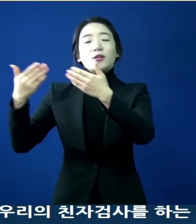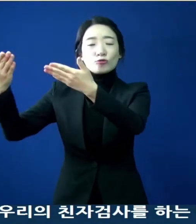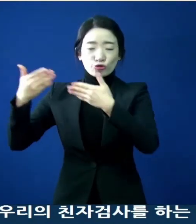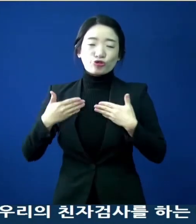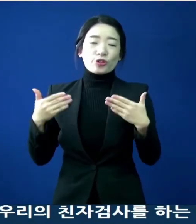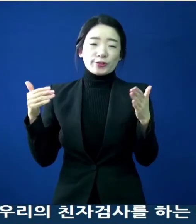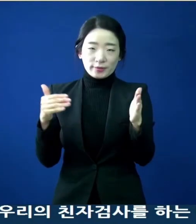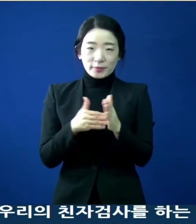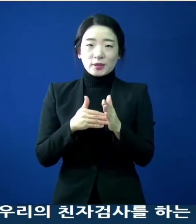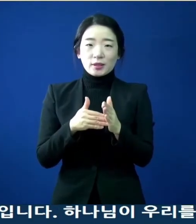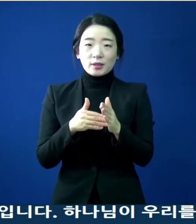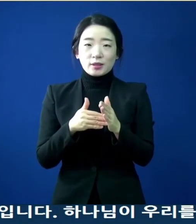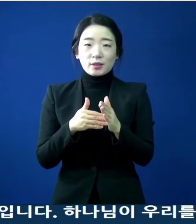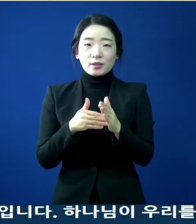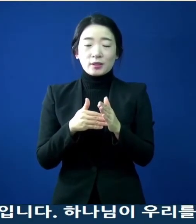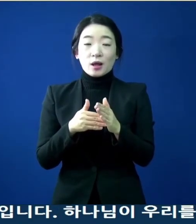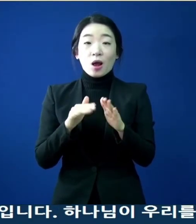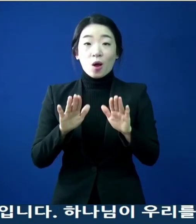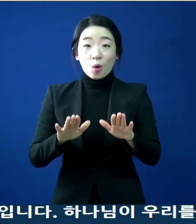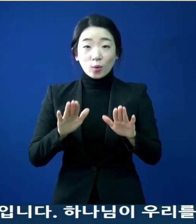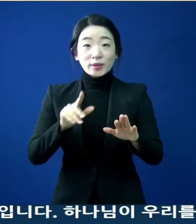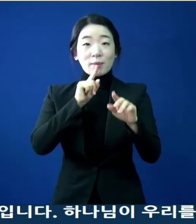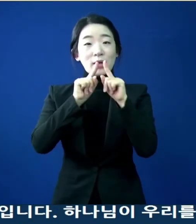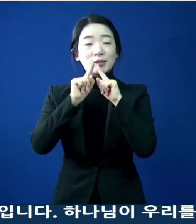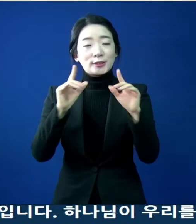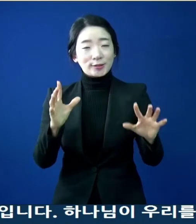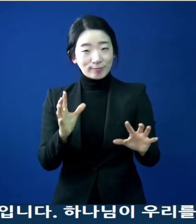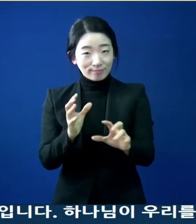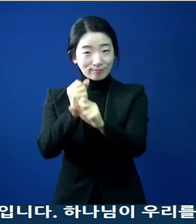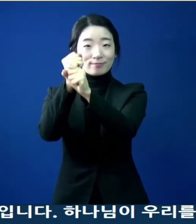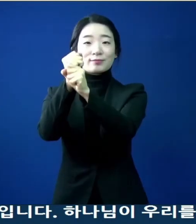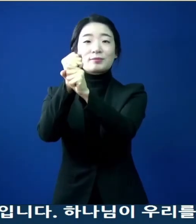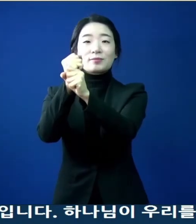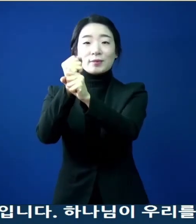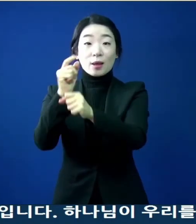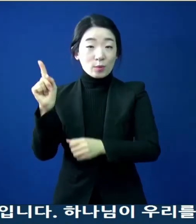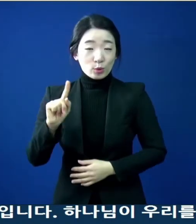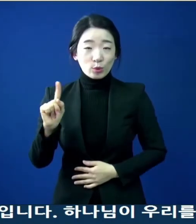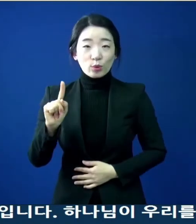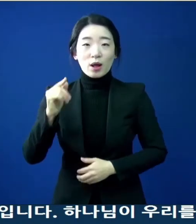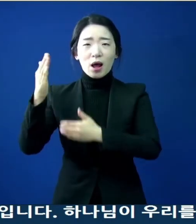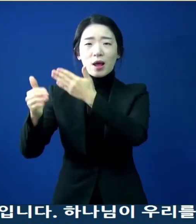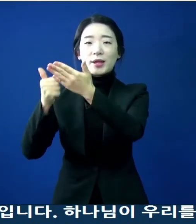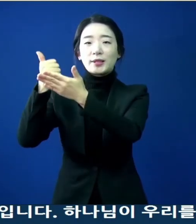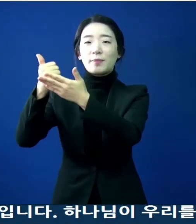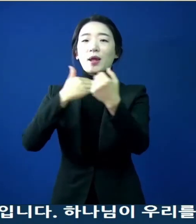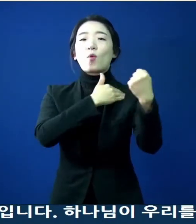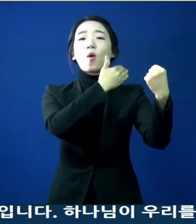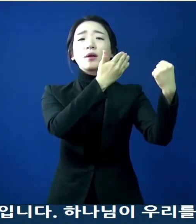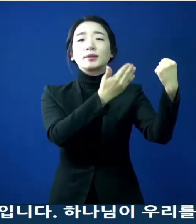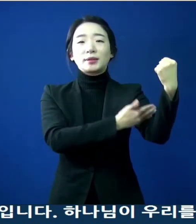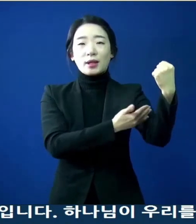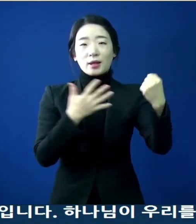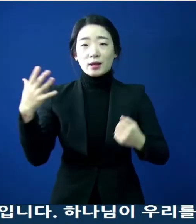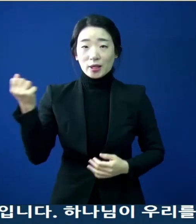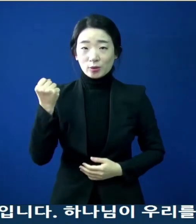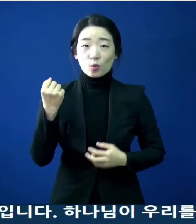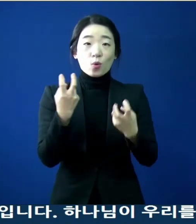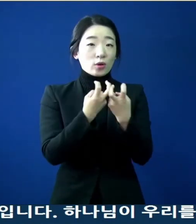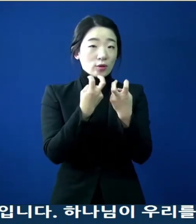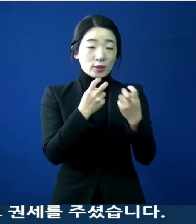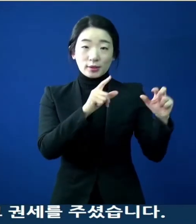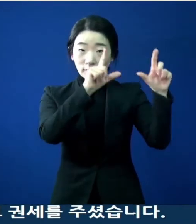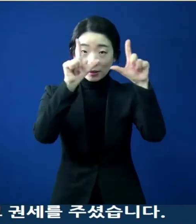이제 말씀을 최종적으로 정리합니다. 이 하나님의 권세를 가지고 우리는 어떻게 살아야 할까요?